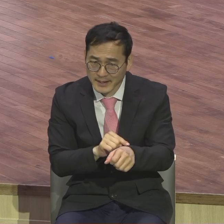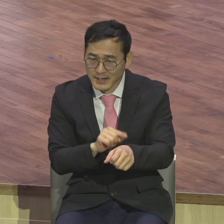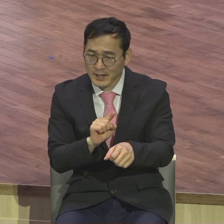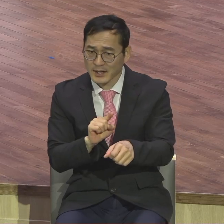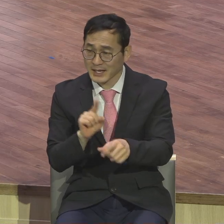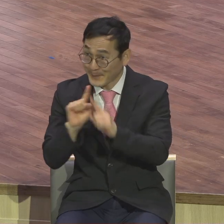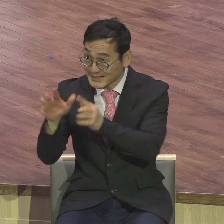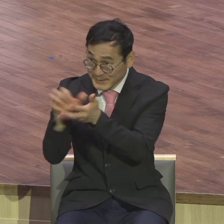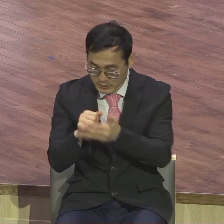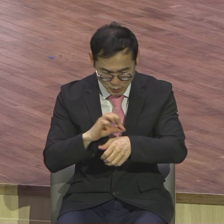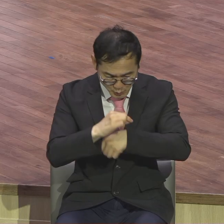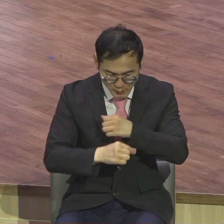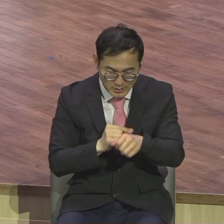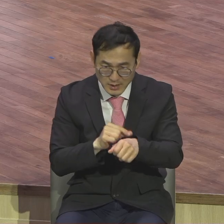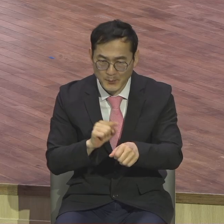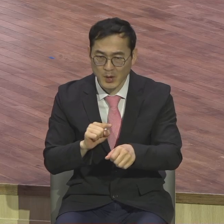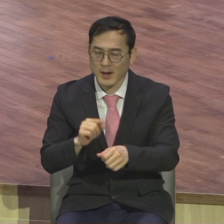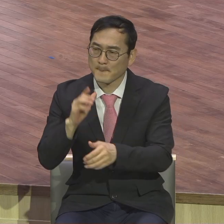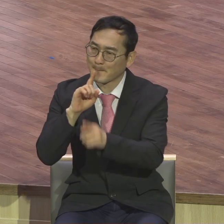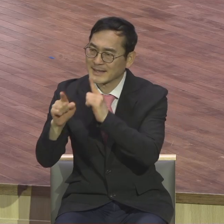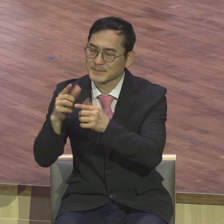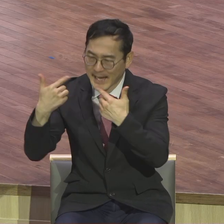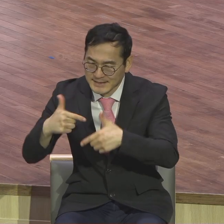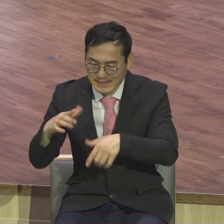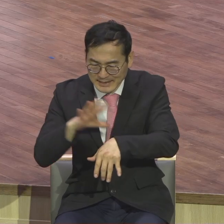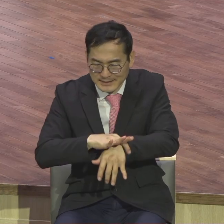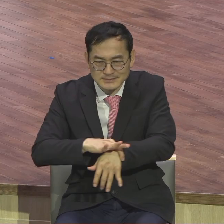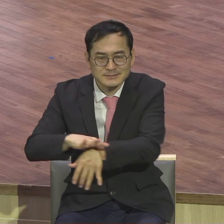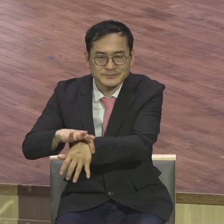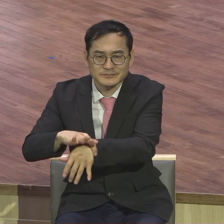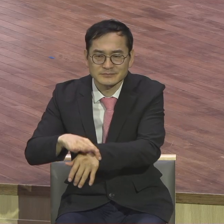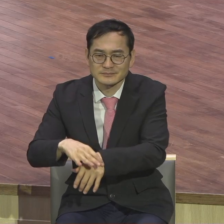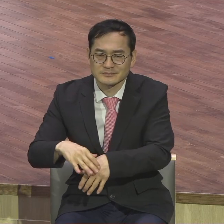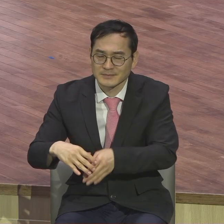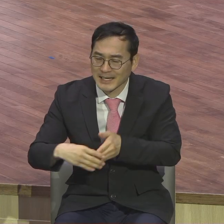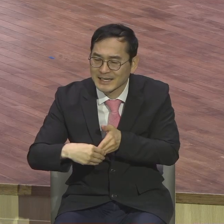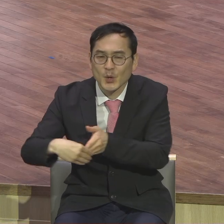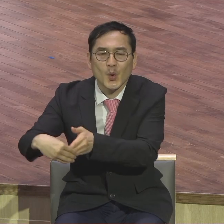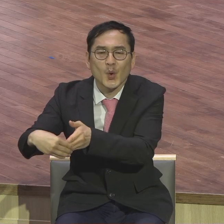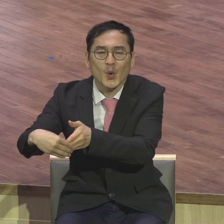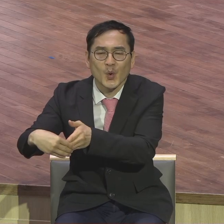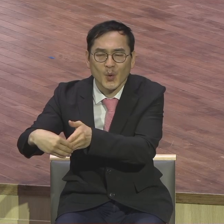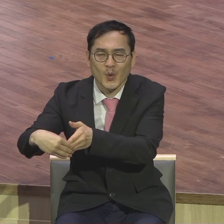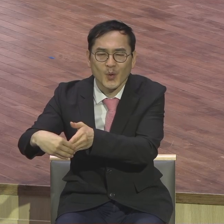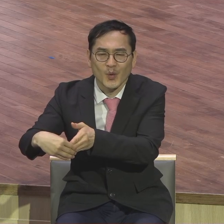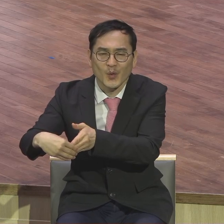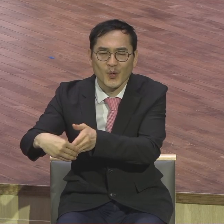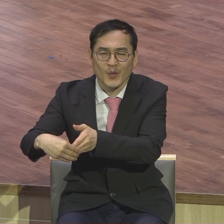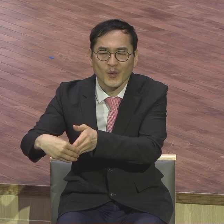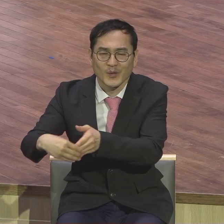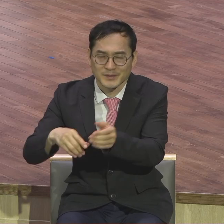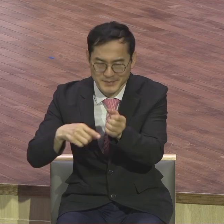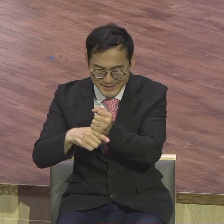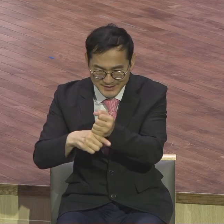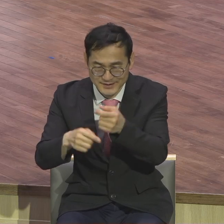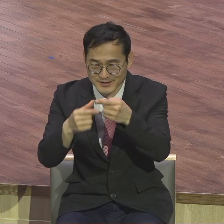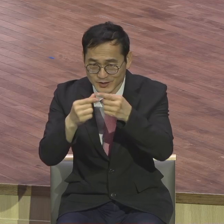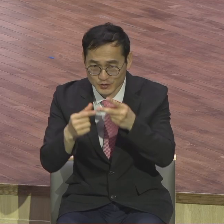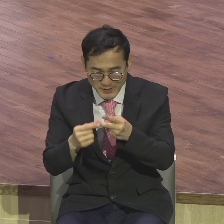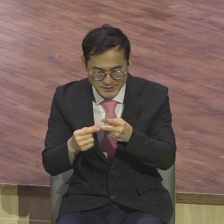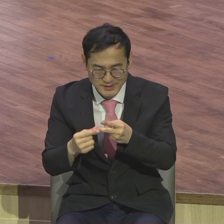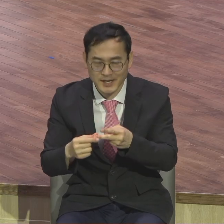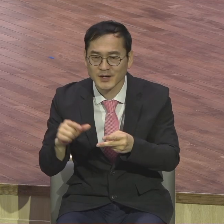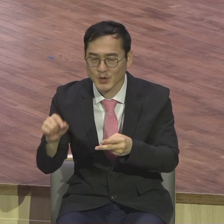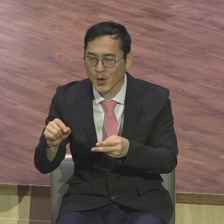너의 삶의 지침이 되라 그 말이지요. 지침이 되라 그렇게 했는데 또 뭐랬어요. 말씀을